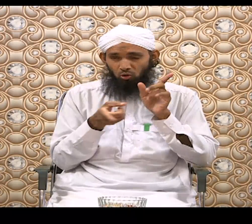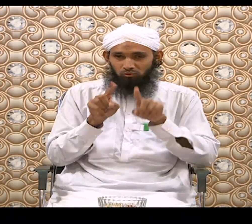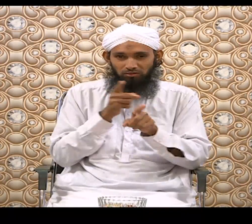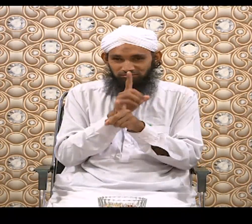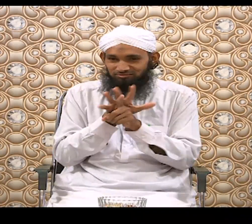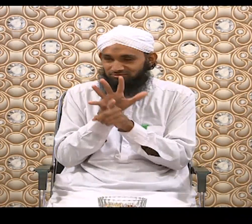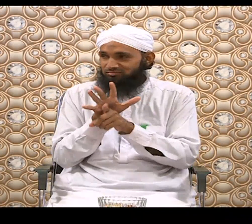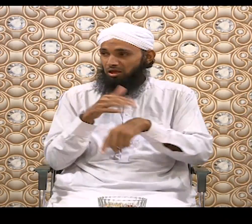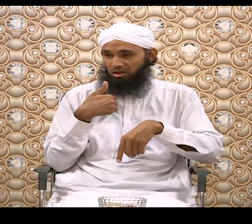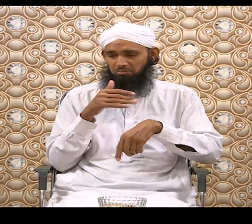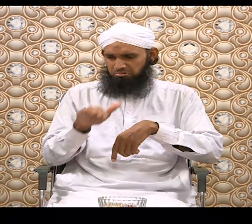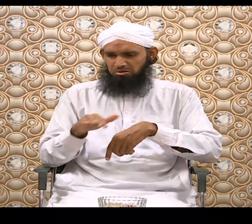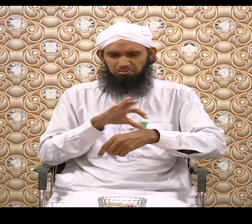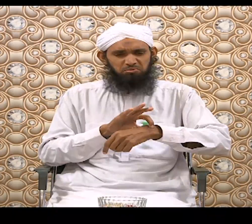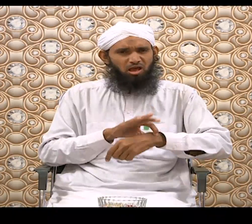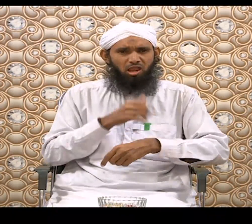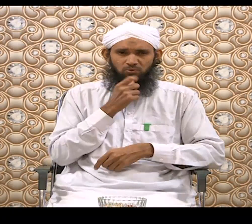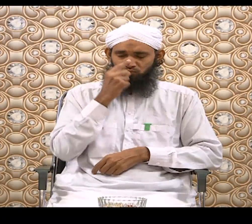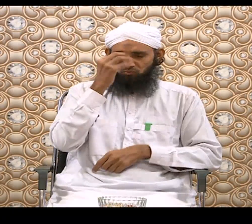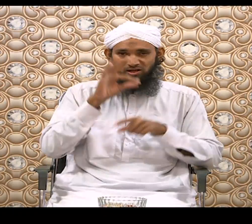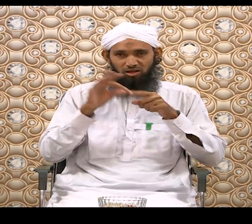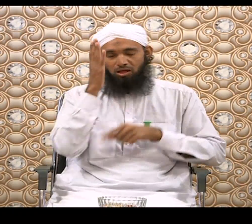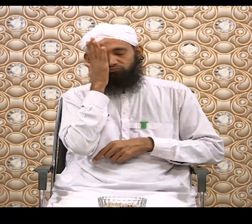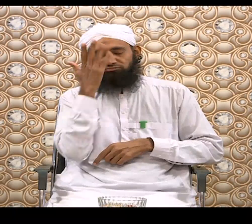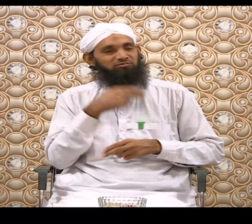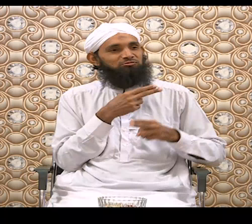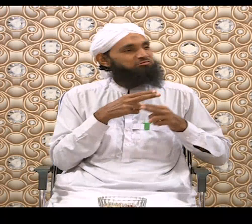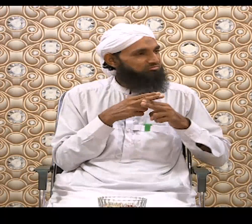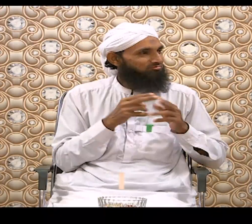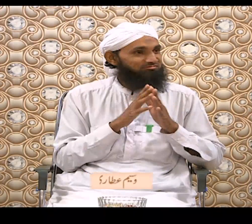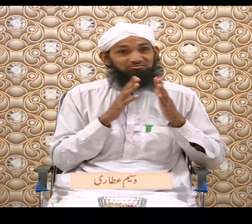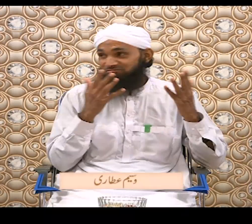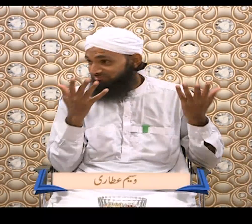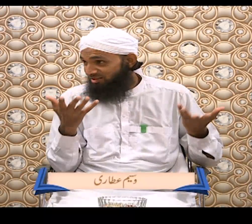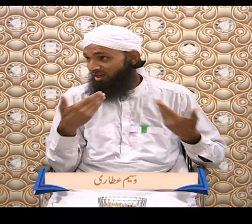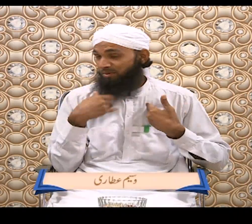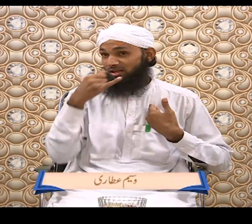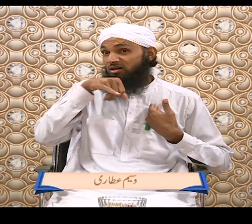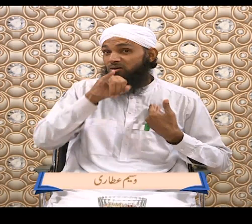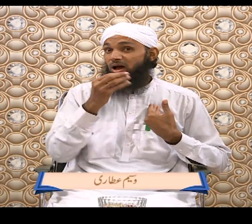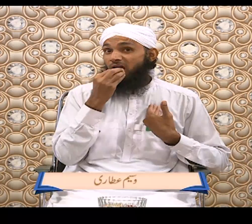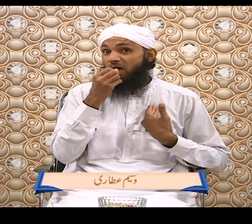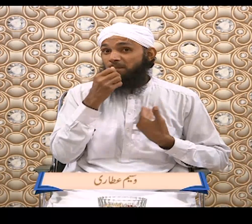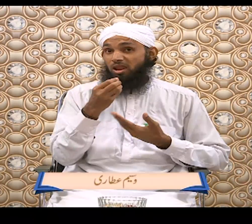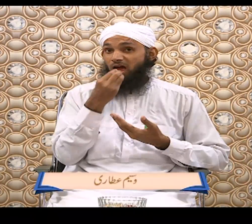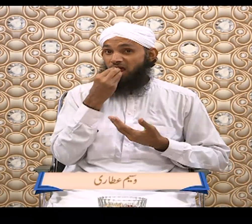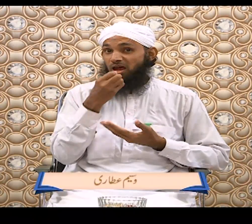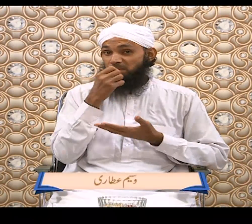ہوئے تو ساری ساری رات جاگ کر اپنی نیند کی قربانی دی ہمیں رزقِ حلال کھلایا پلایا عالی